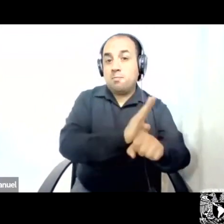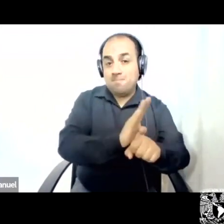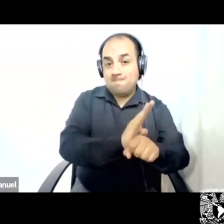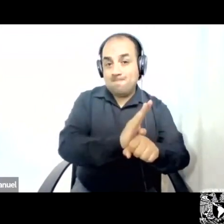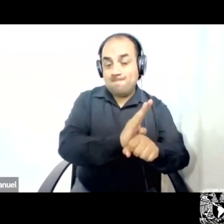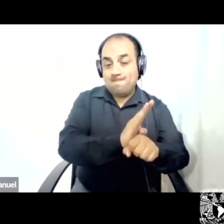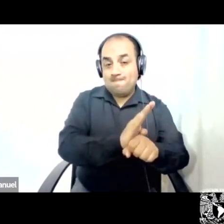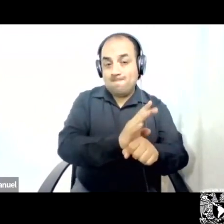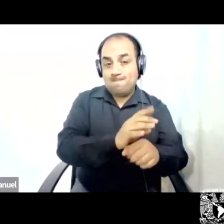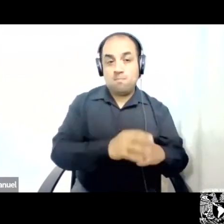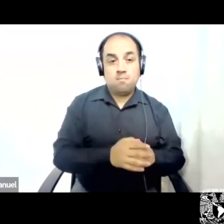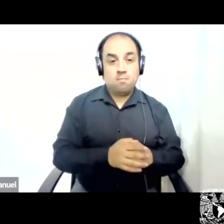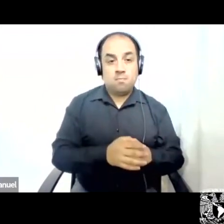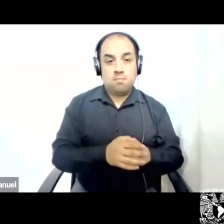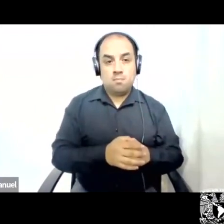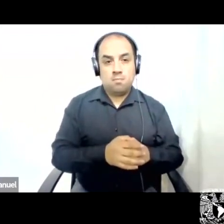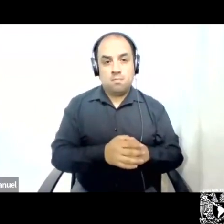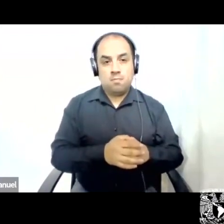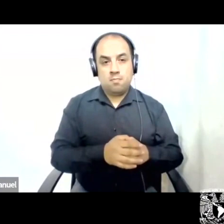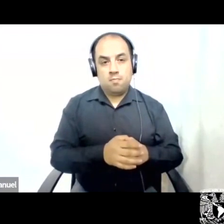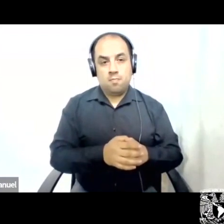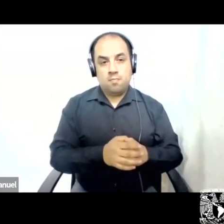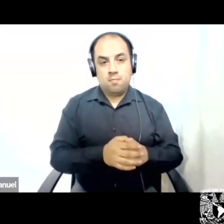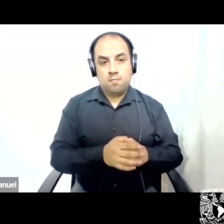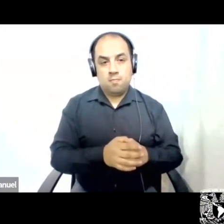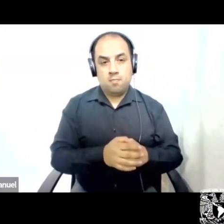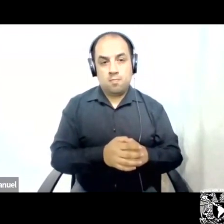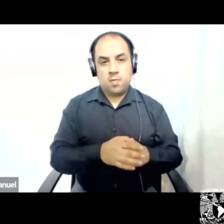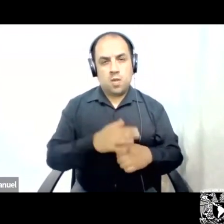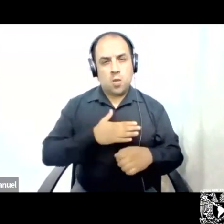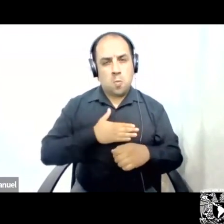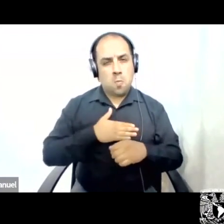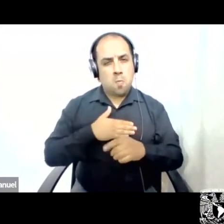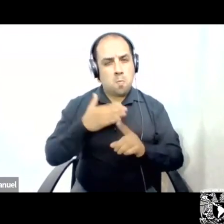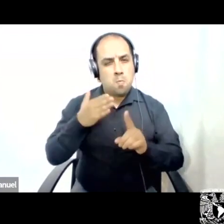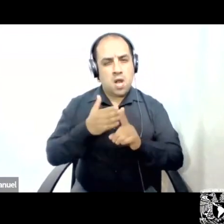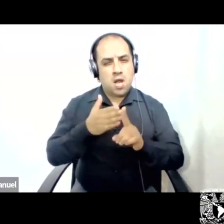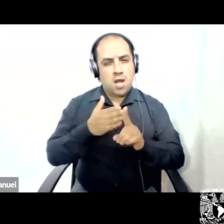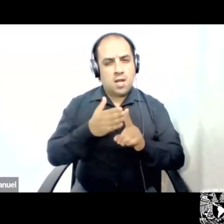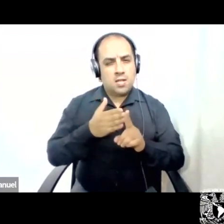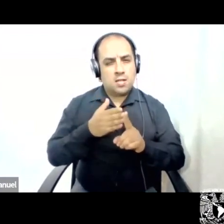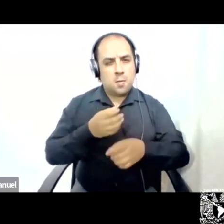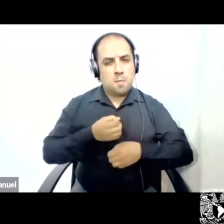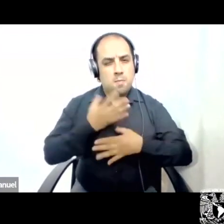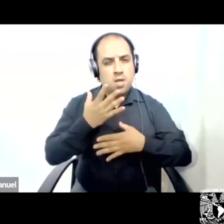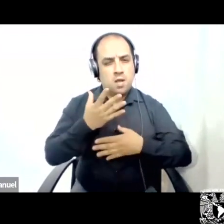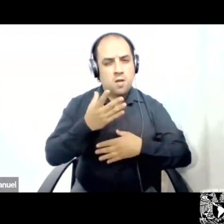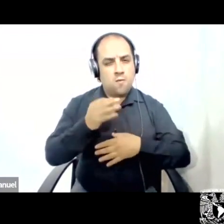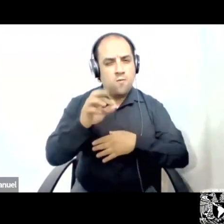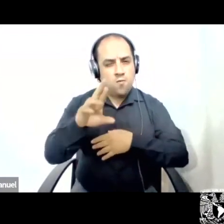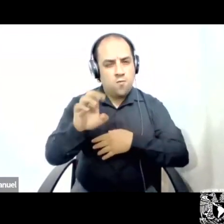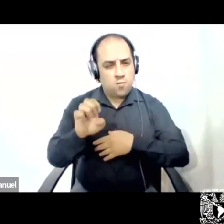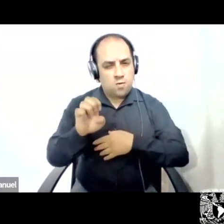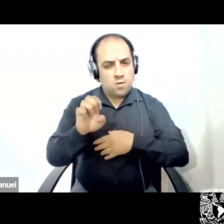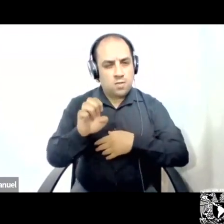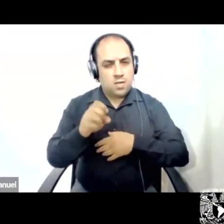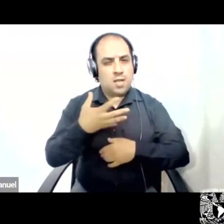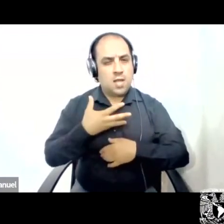Y ahí voy a meter un poquito ya el tema del inspiration porn y qué es lo que nos dan estas